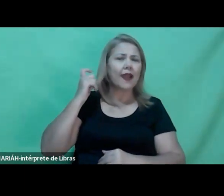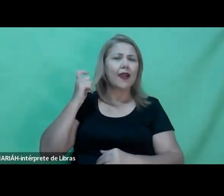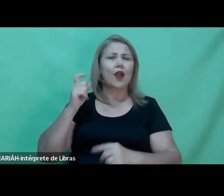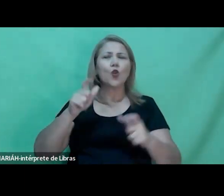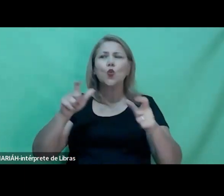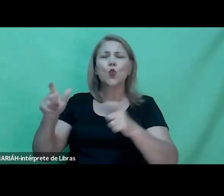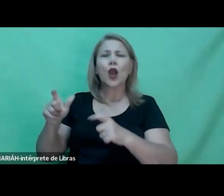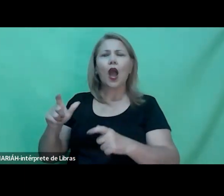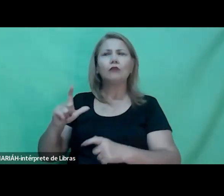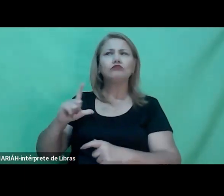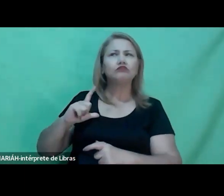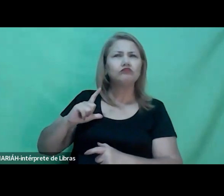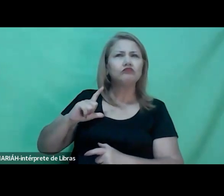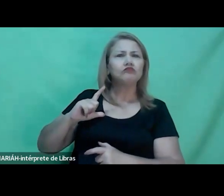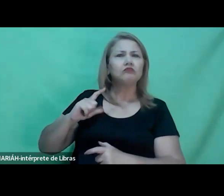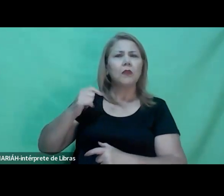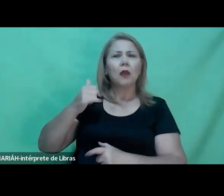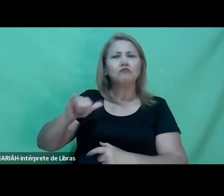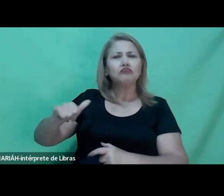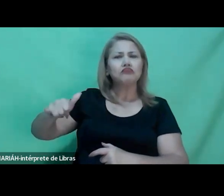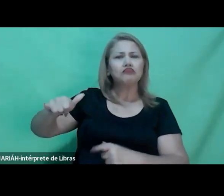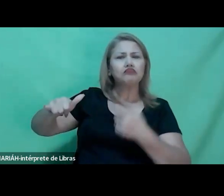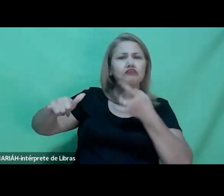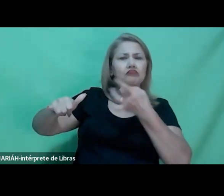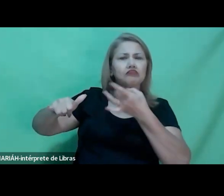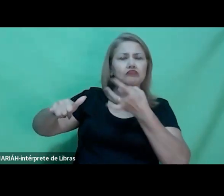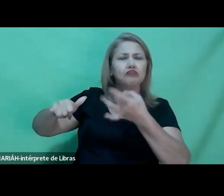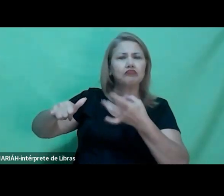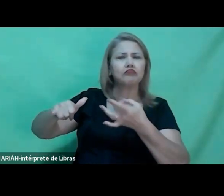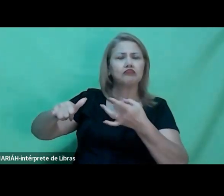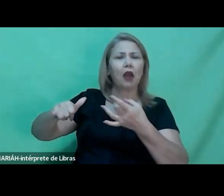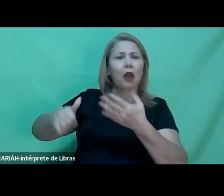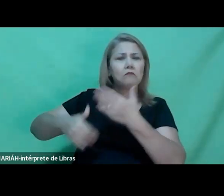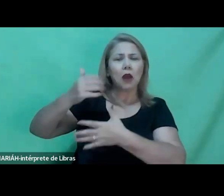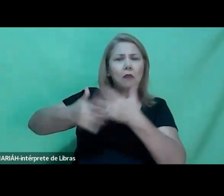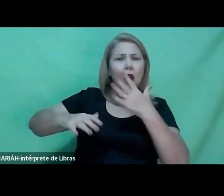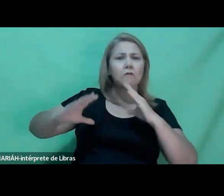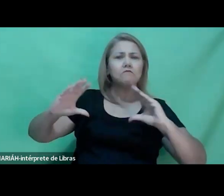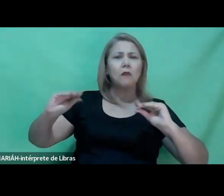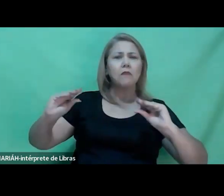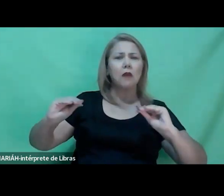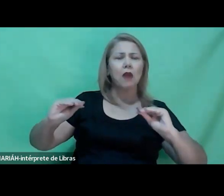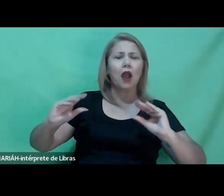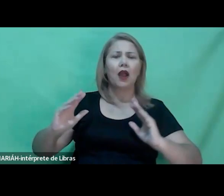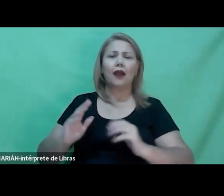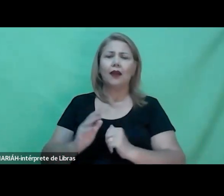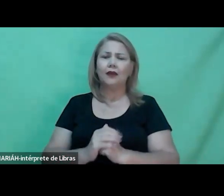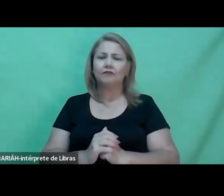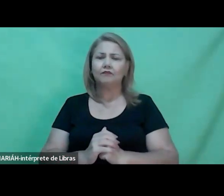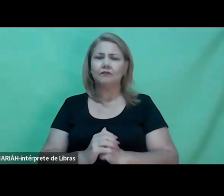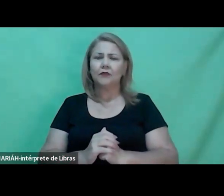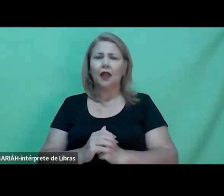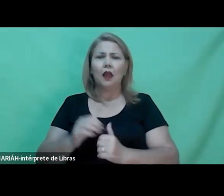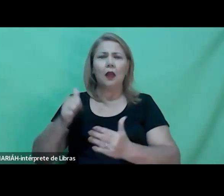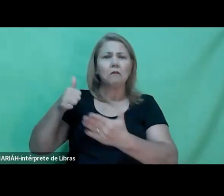estamos un teléfono que suena interrumpe la conversación una llamada a la puerta tun tun tun